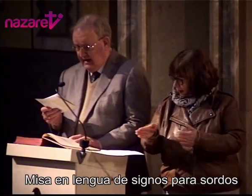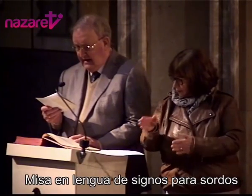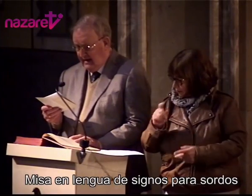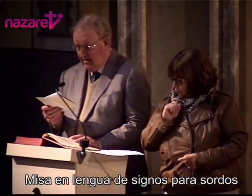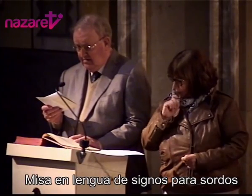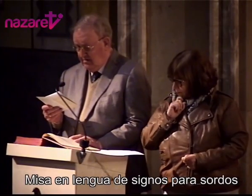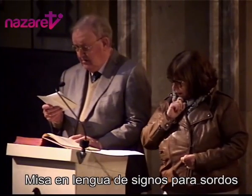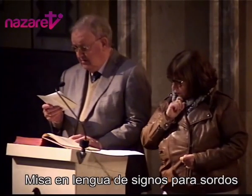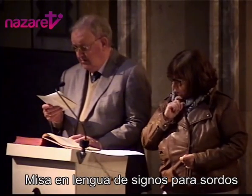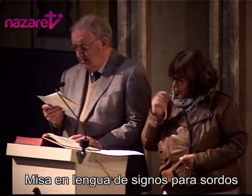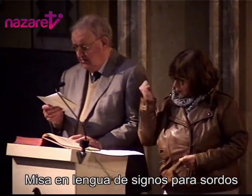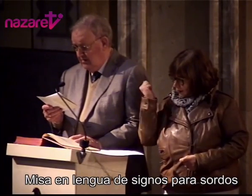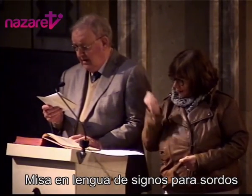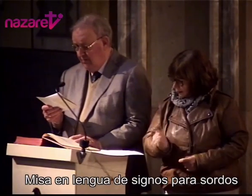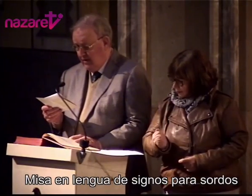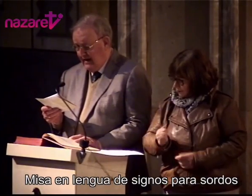Sacadlo,